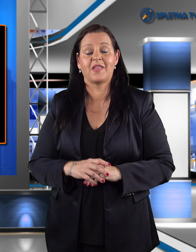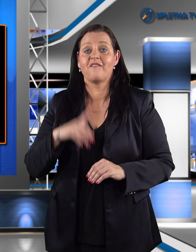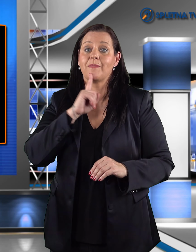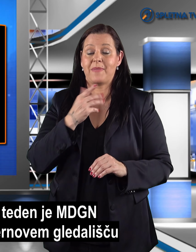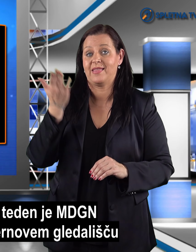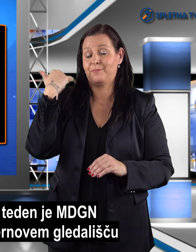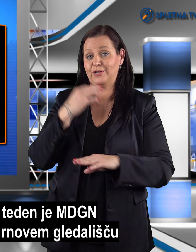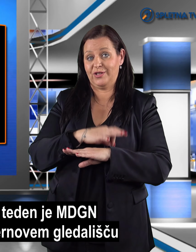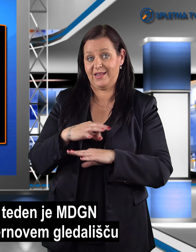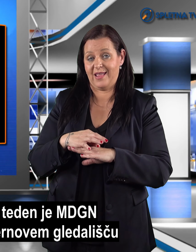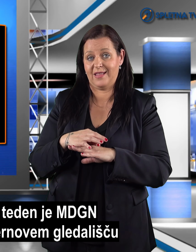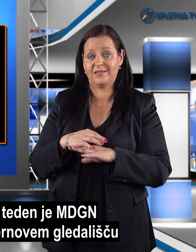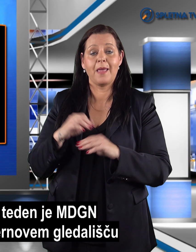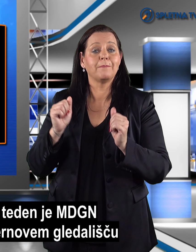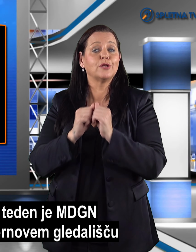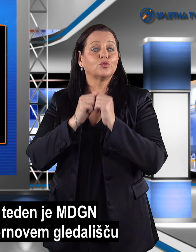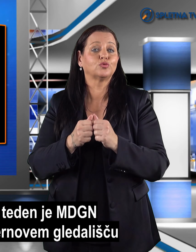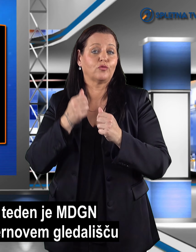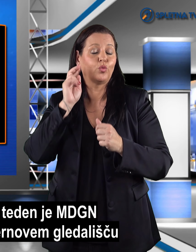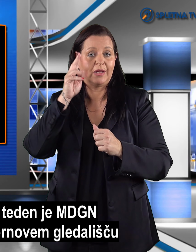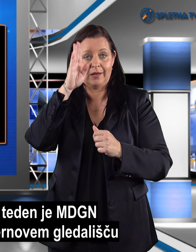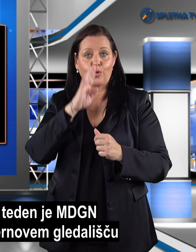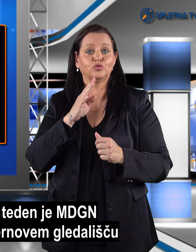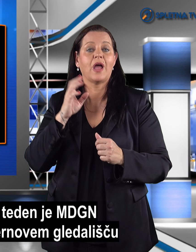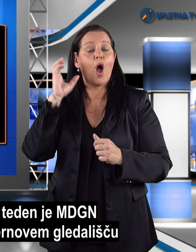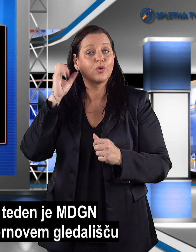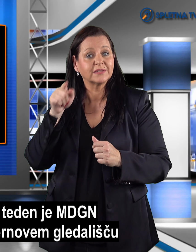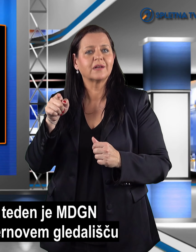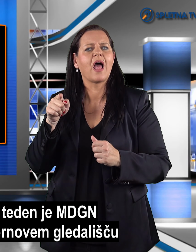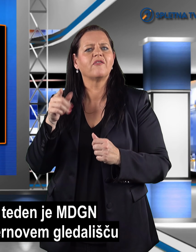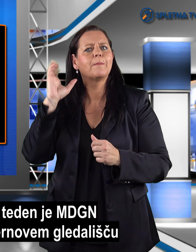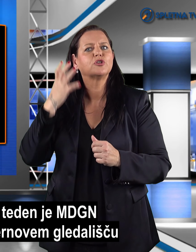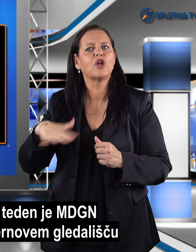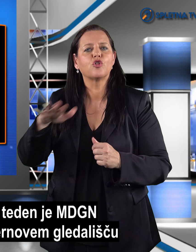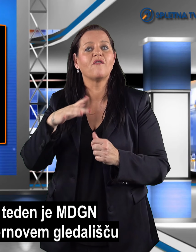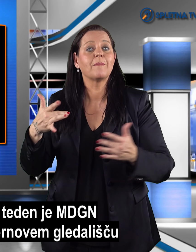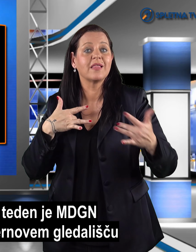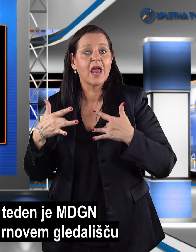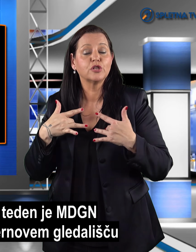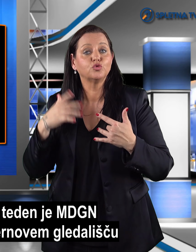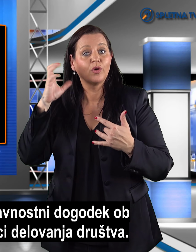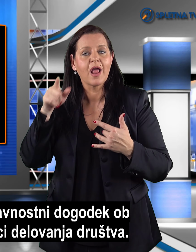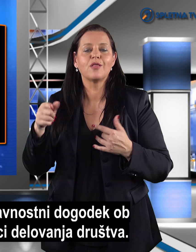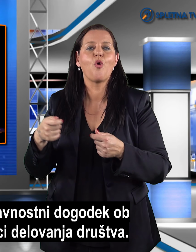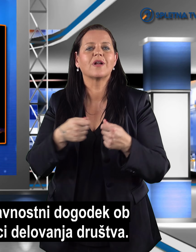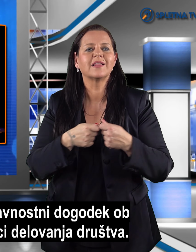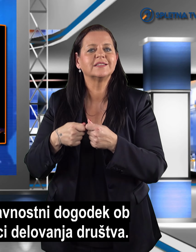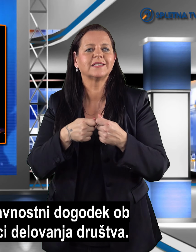V petek prejšnji teden je MDGN Auris Kranj v Prešernovem gledališču Kranj organiziralo slavnostni dogodek